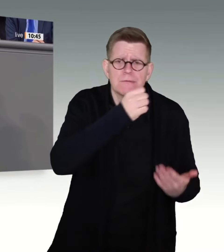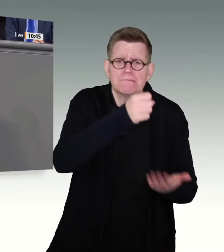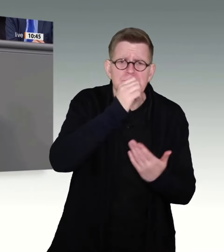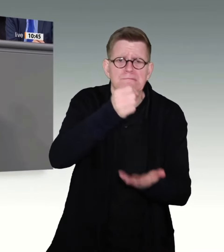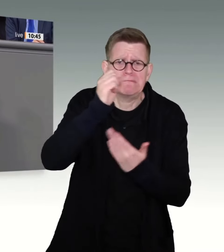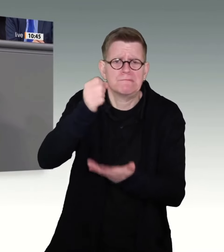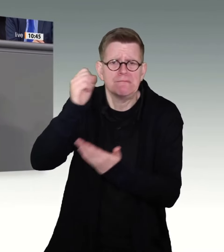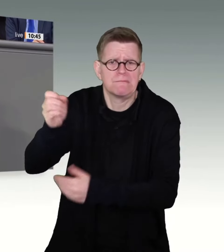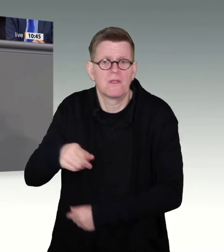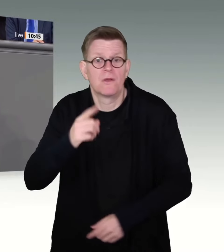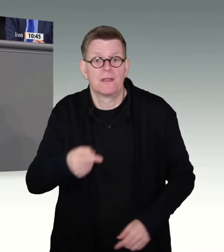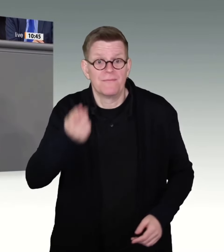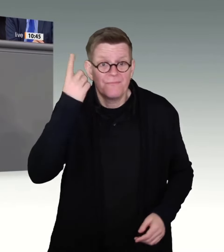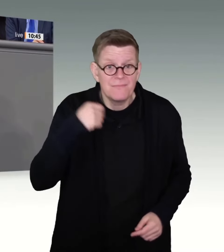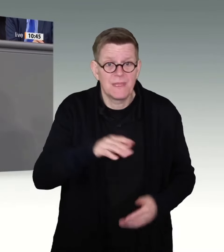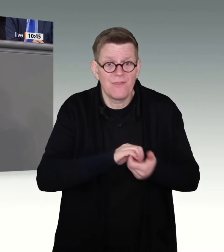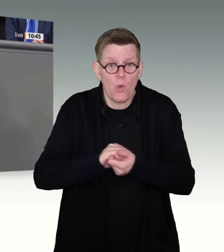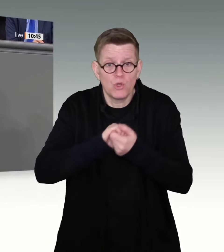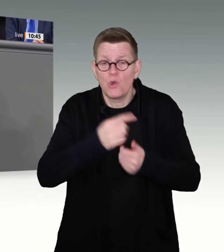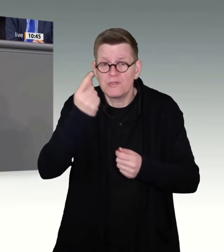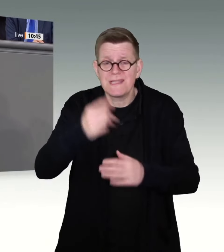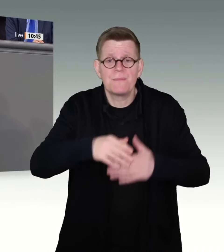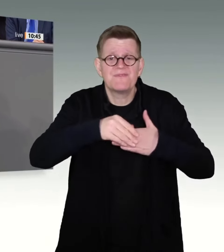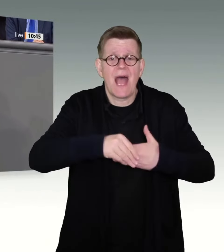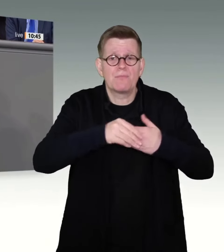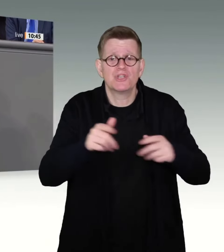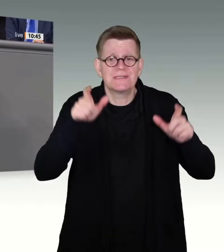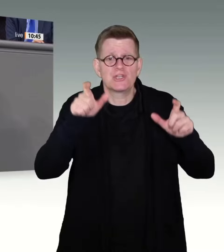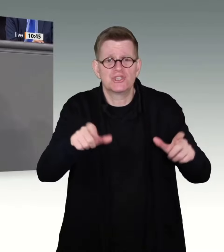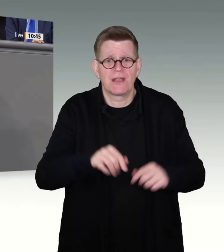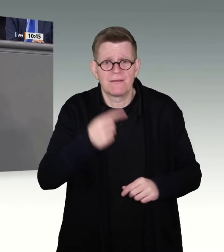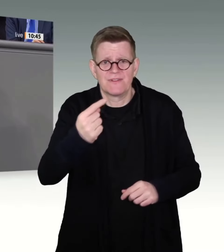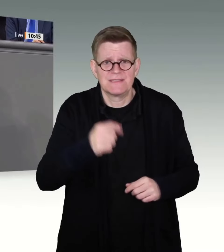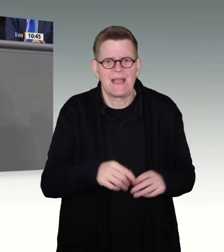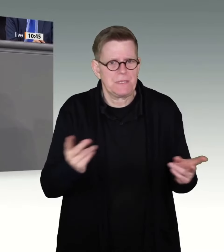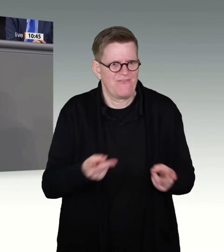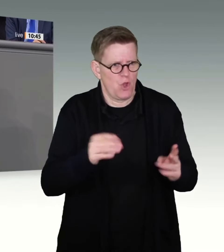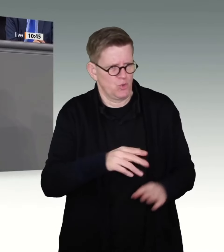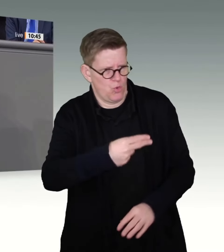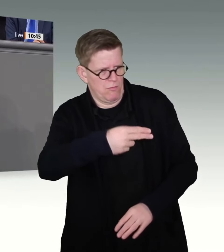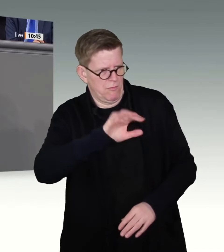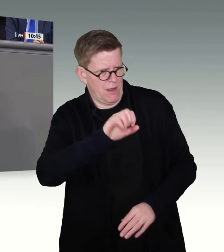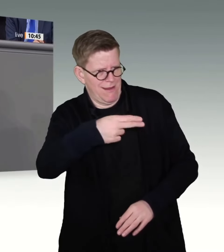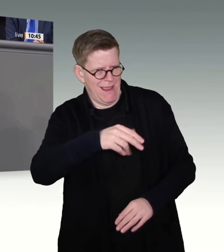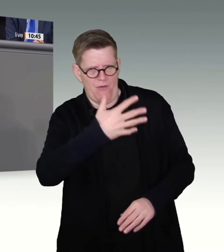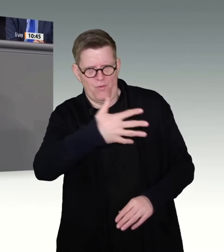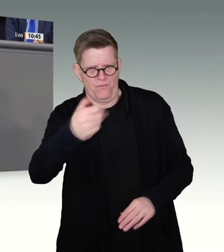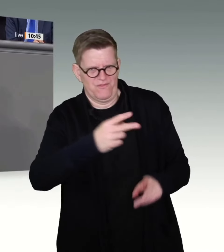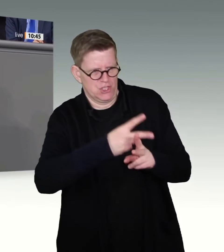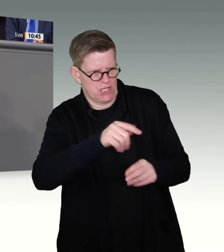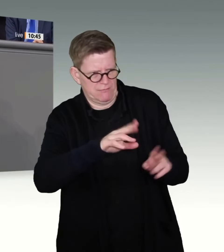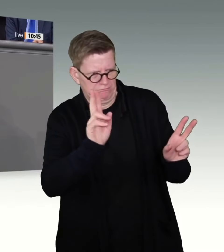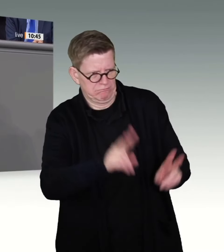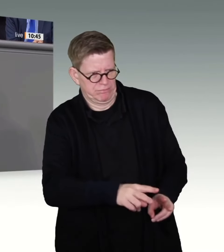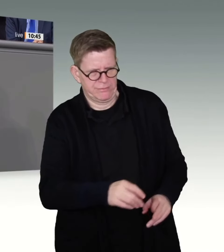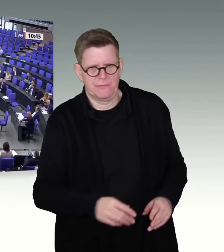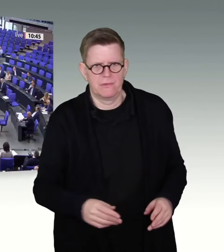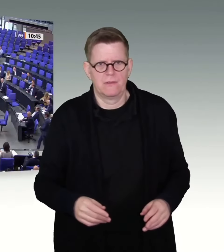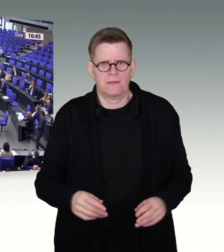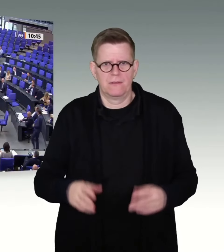Regierung, dann hat die Union selber die Förderung des EH55-Standards eingeschränkt. Und damals war es Konsens wie heute zu